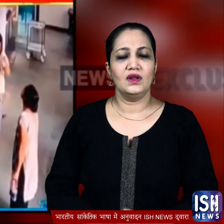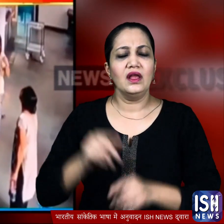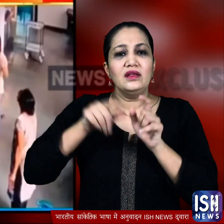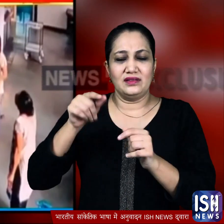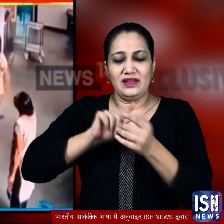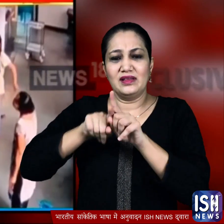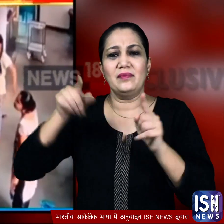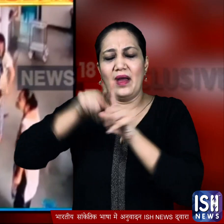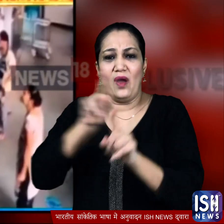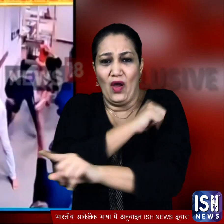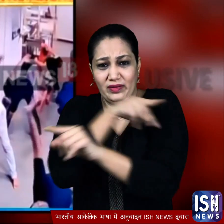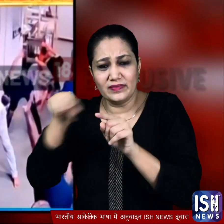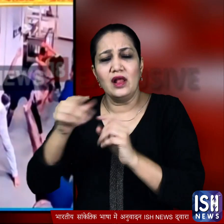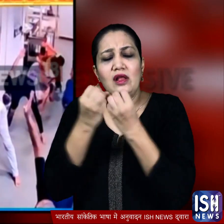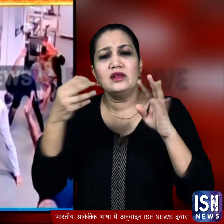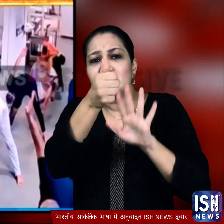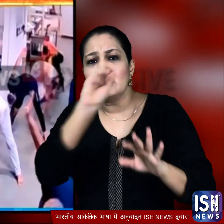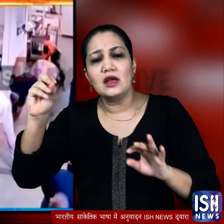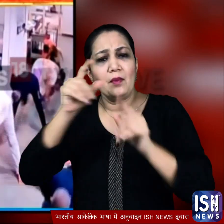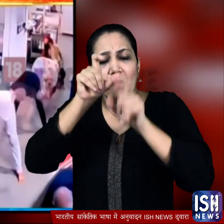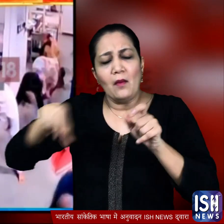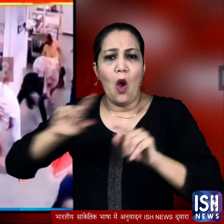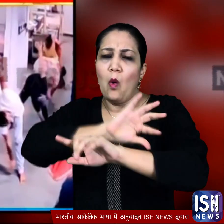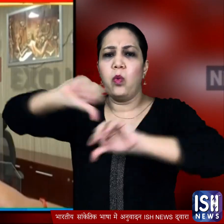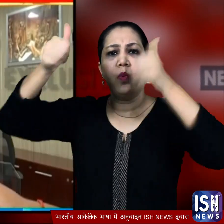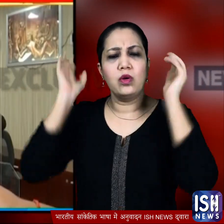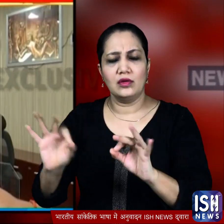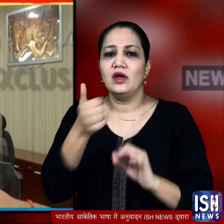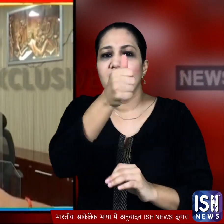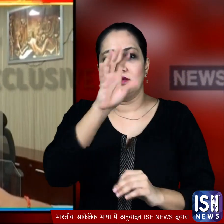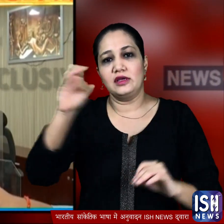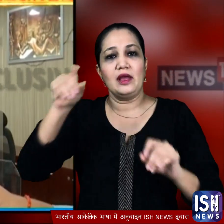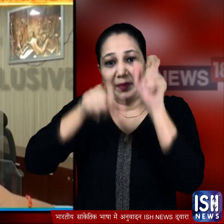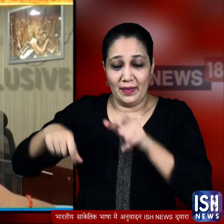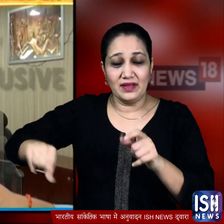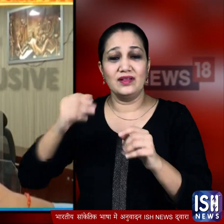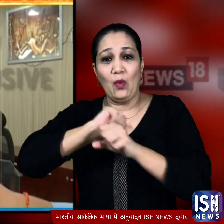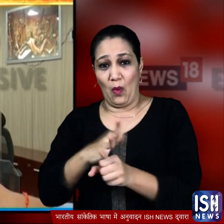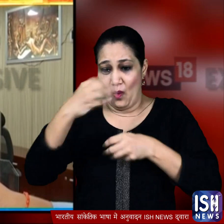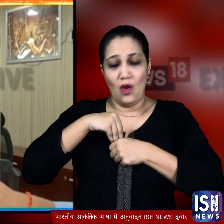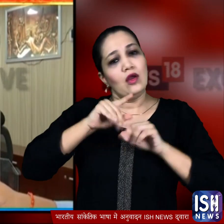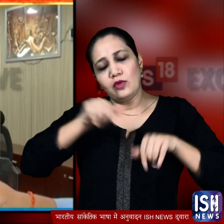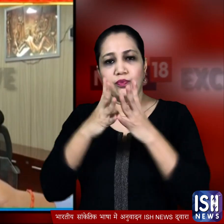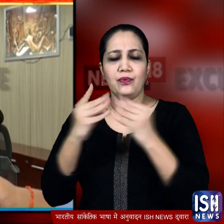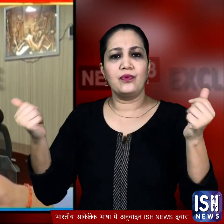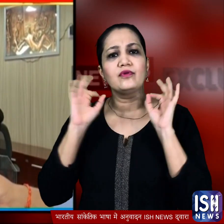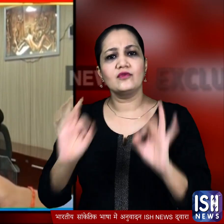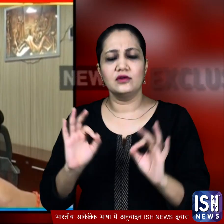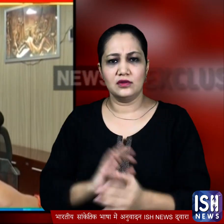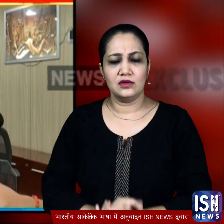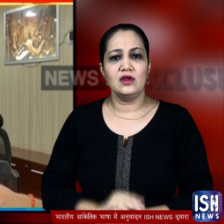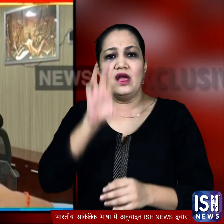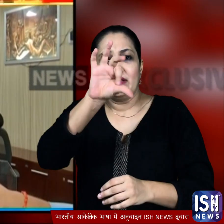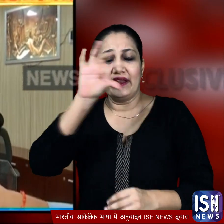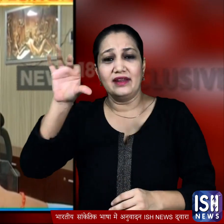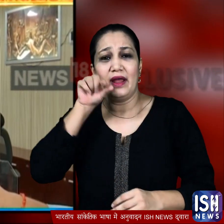दावा यह कि संस्थान में 600 मरीजों पर यह इलाज पूरी तरह कामयाब रहा। हमने 600 मरीजों का पूरा इलाज किया है और